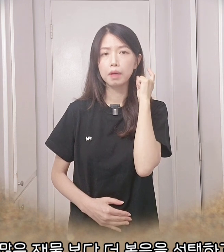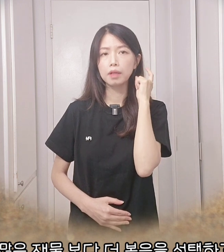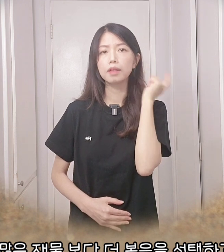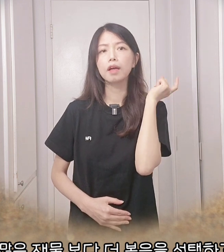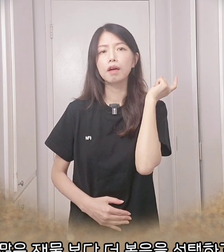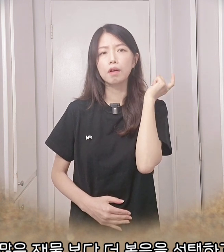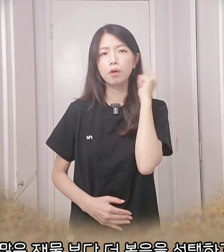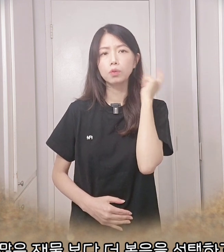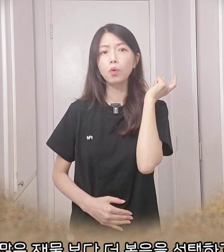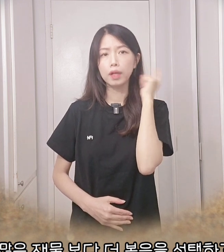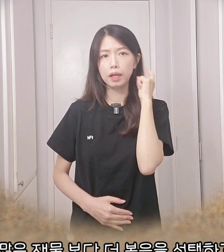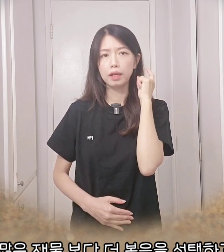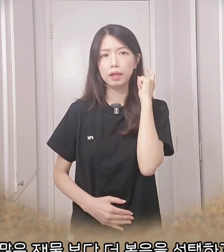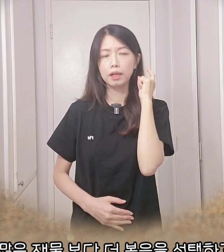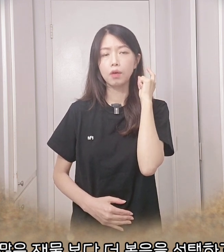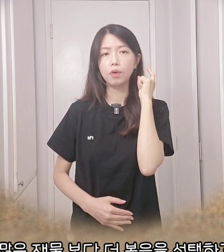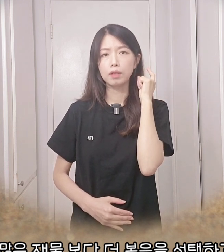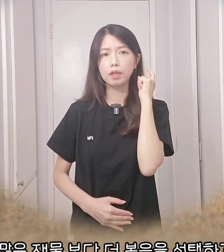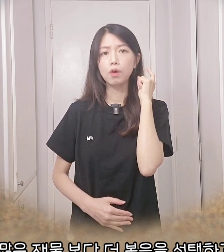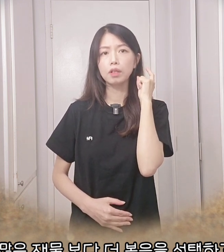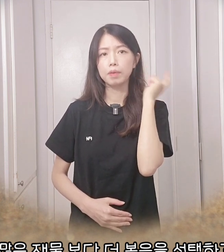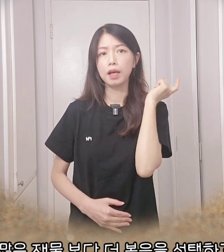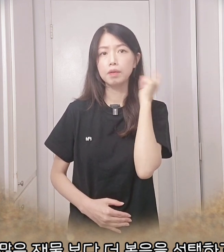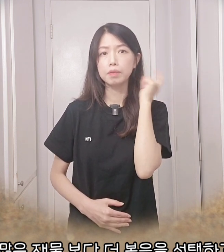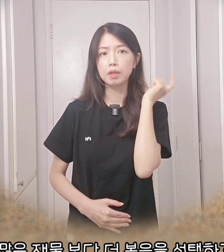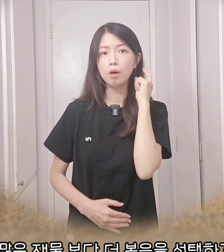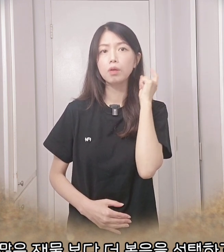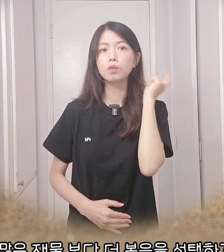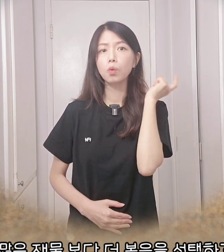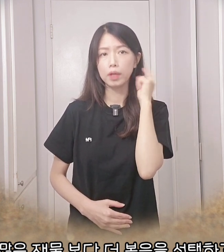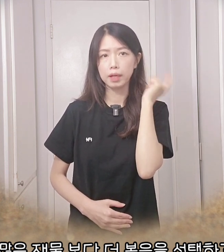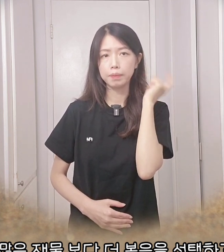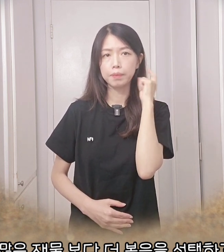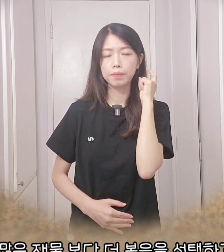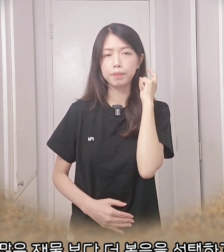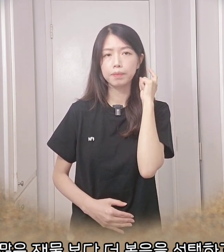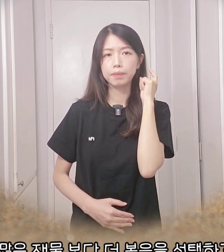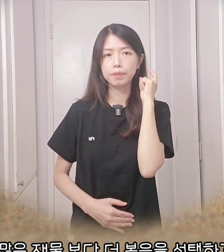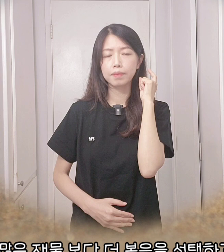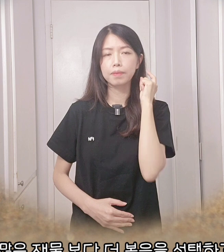톡톡 치시면은 소리라고 하는 뜻의 수어가 됩니다. 음성, 소리.